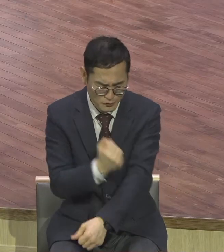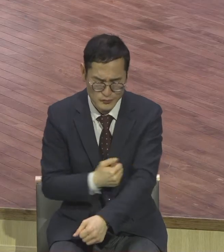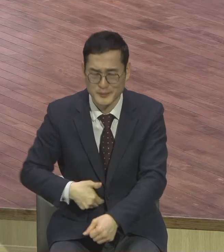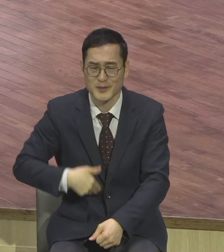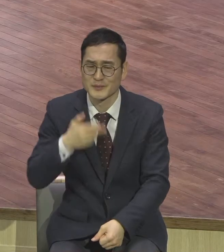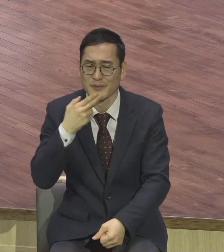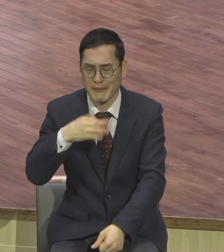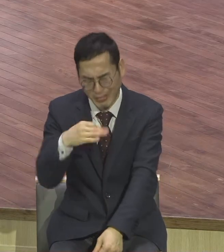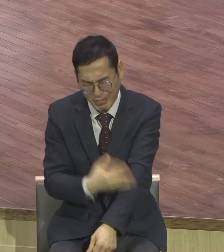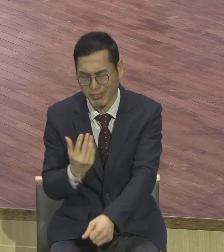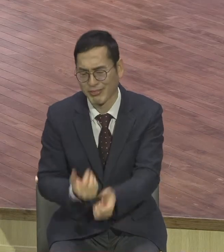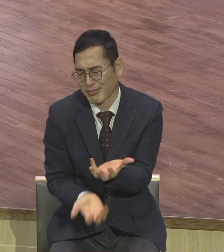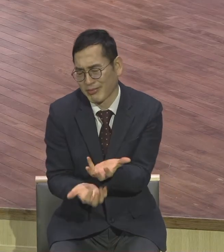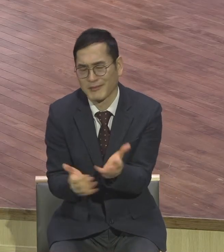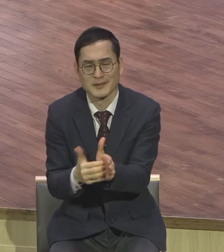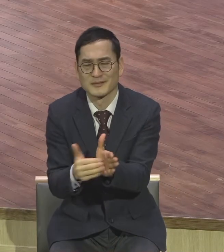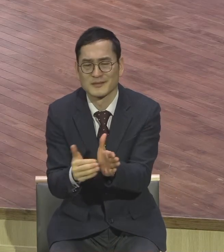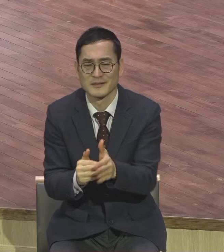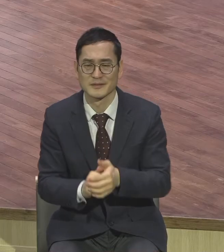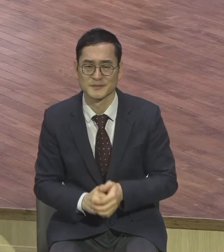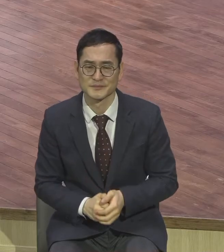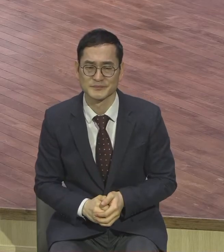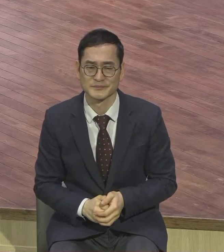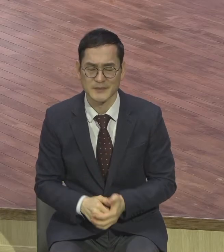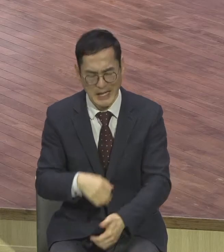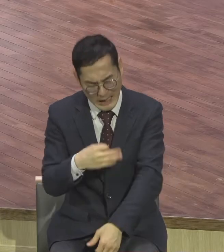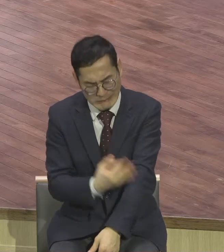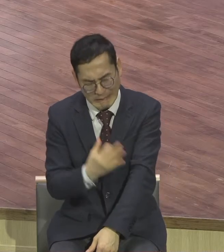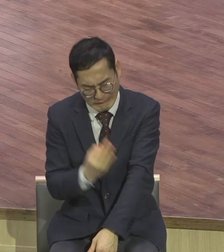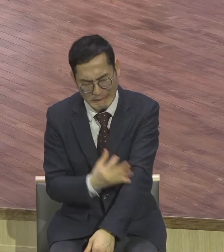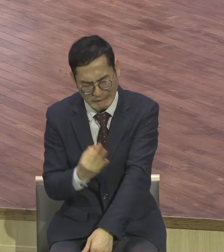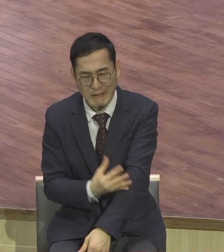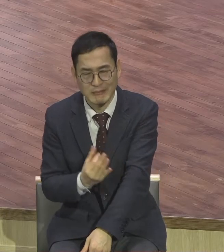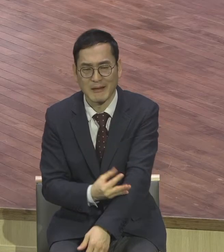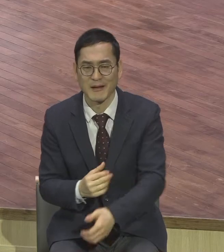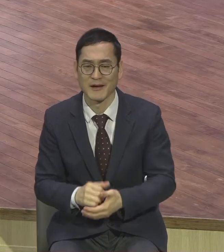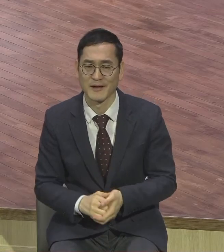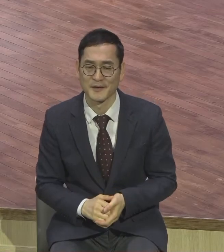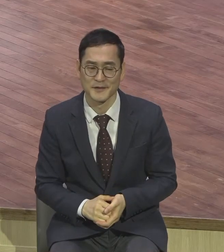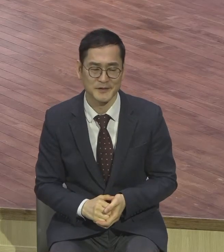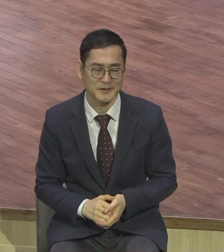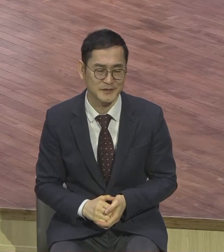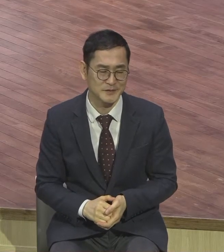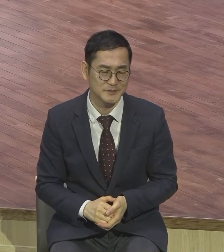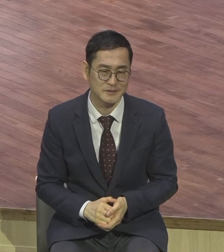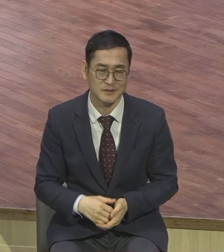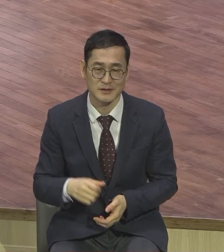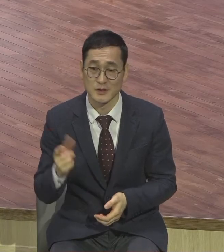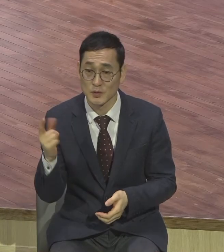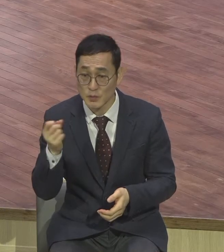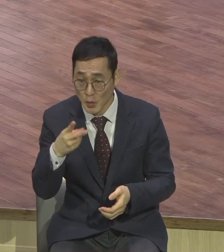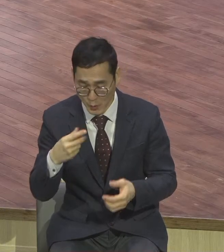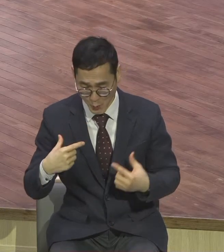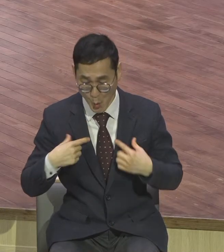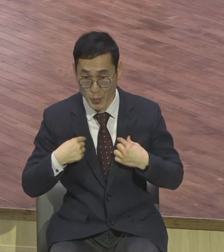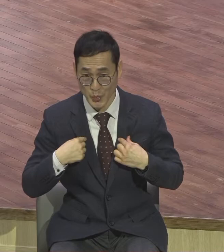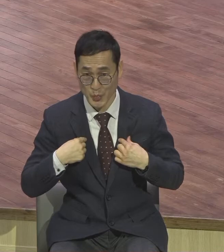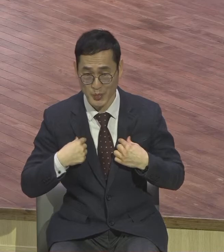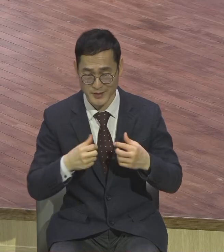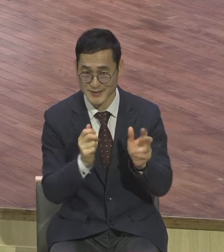작은 노동력을 가지고 가사 부담을 덜어주기 위해서 어로 건조기라든가 이런 식기